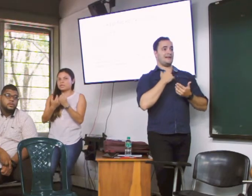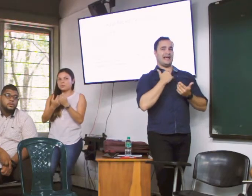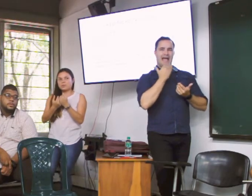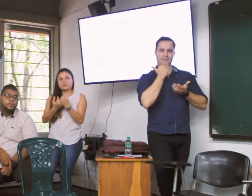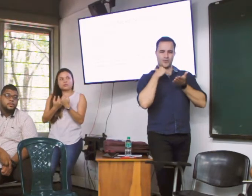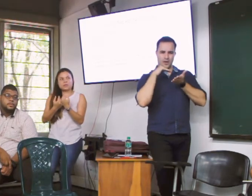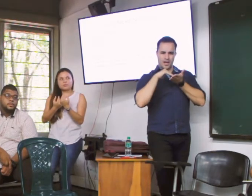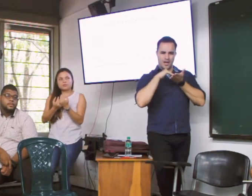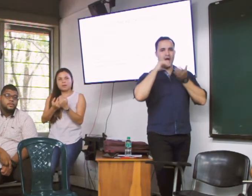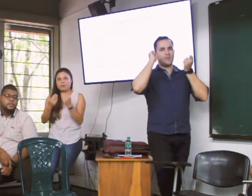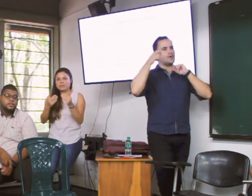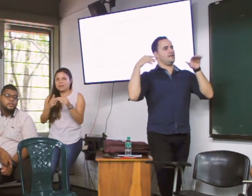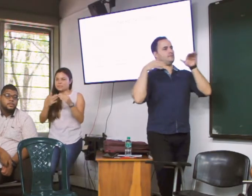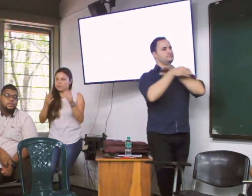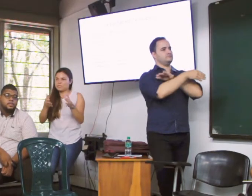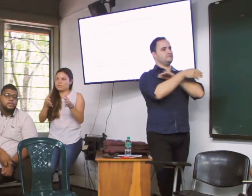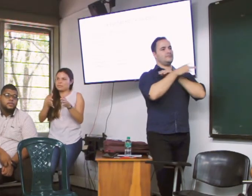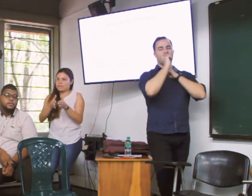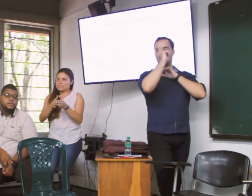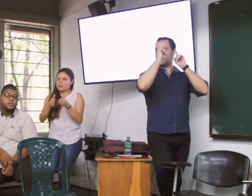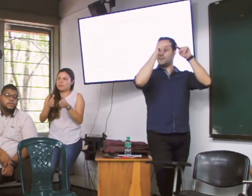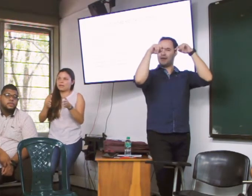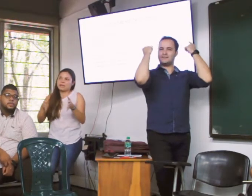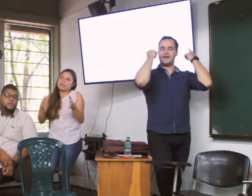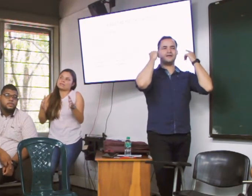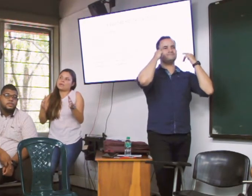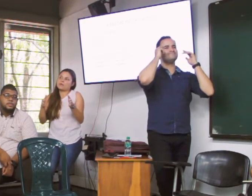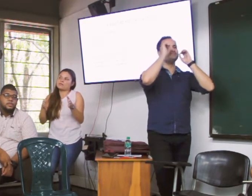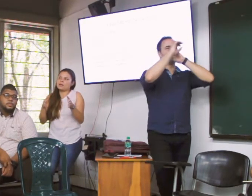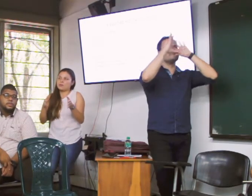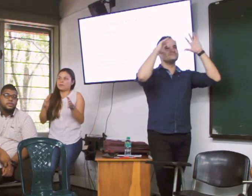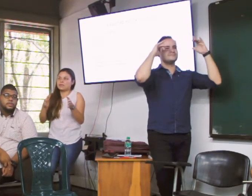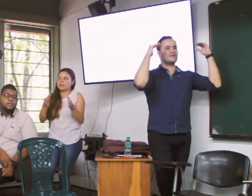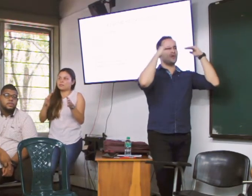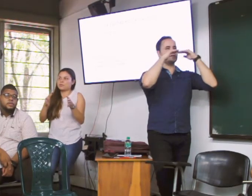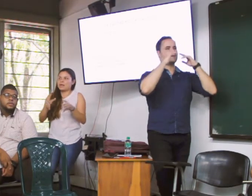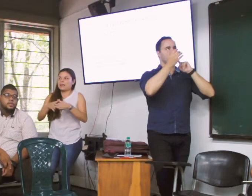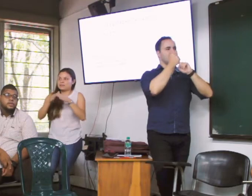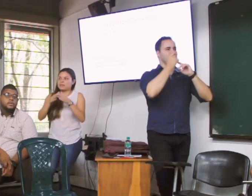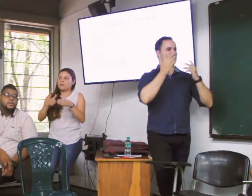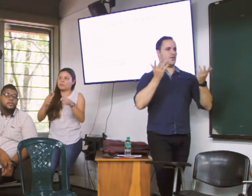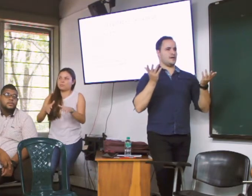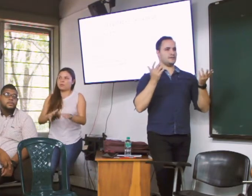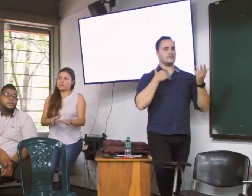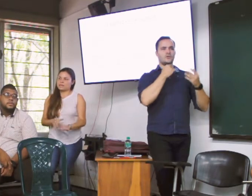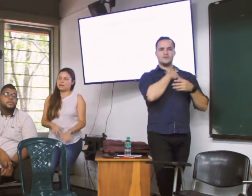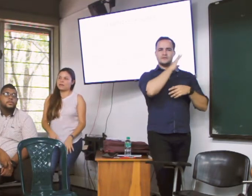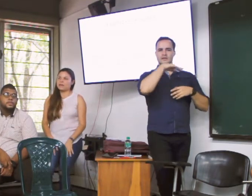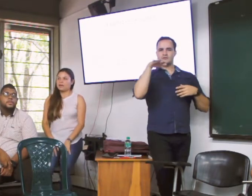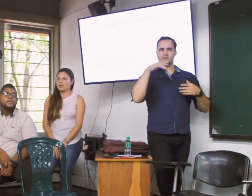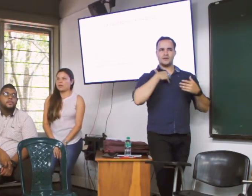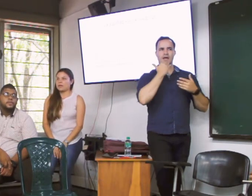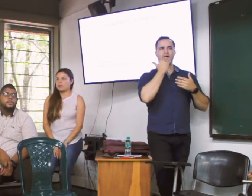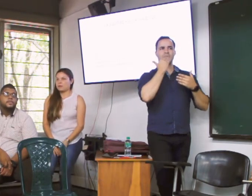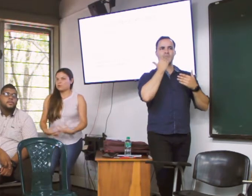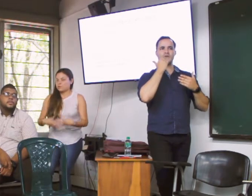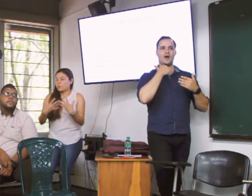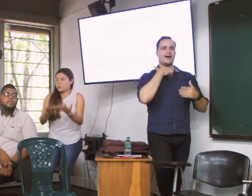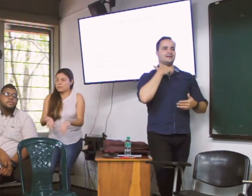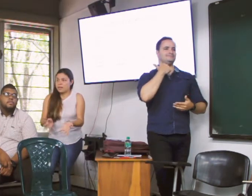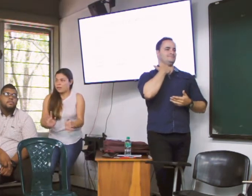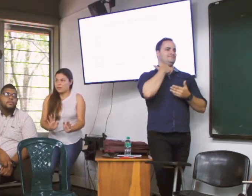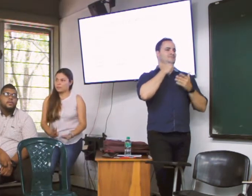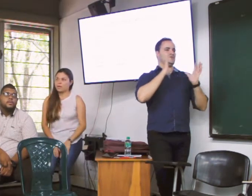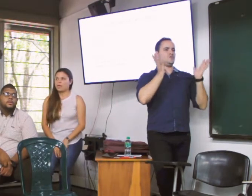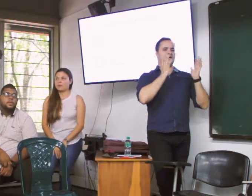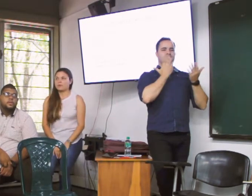nosotros en este momento no tenemos una meta explícita de esa igualdad alcanzable, o sea, la Universidad de Antioquia hasta dónde puede llegar con su